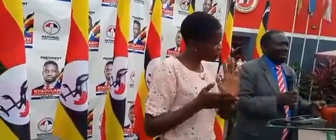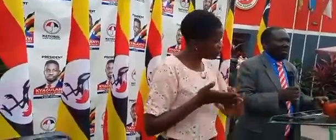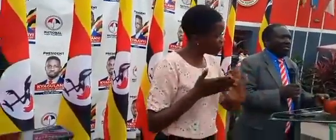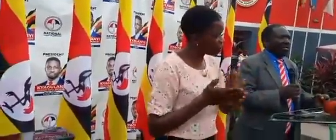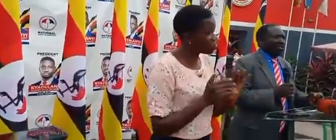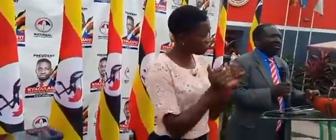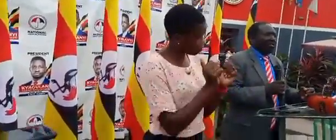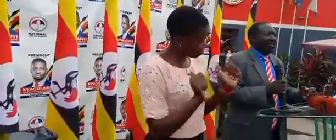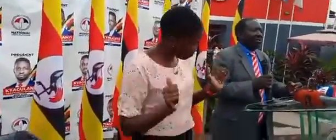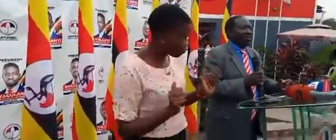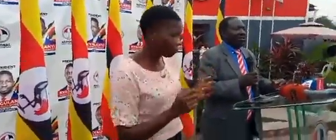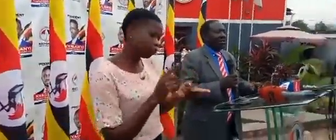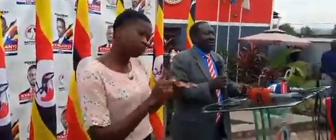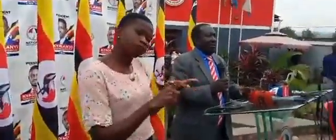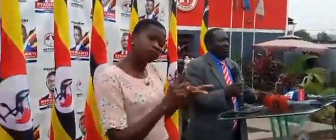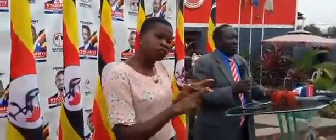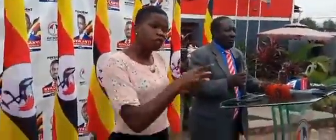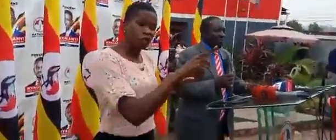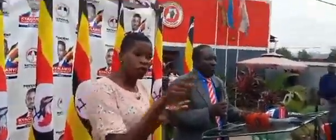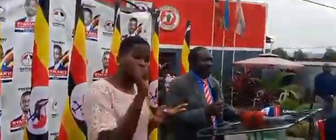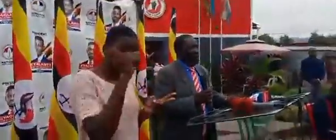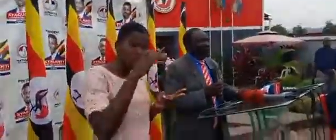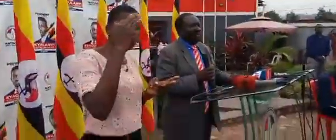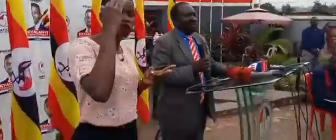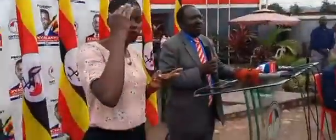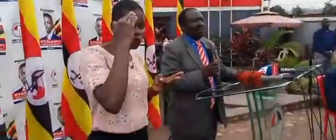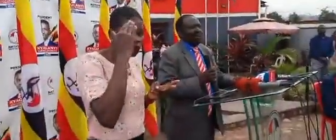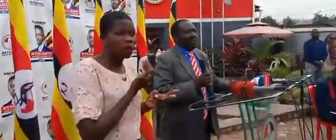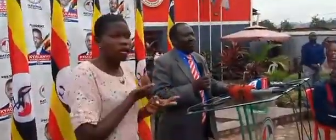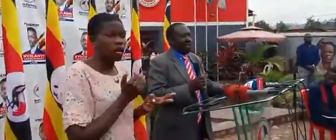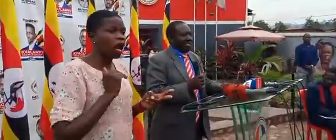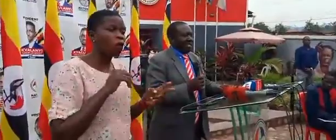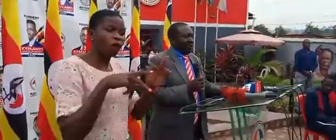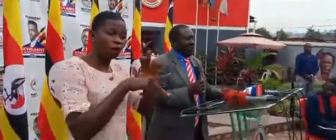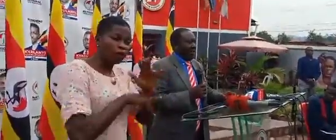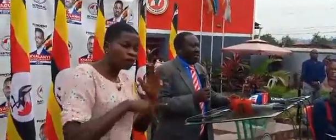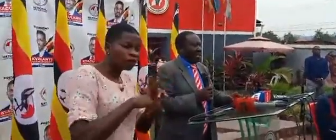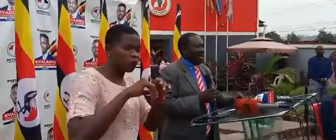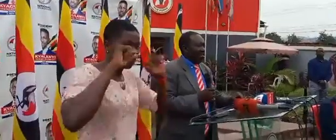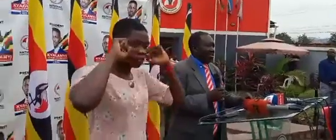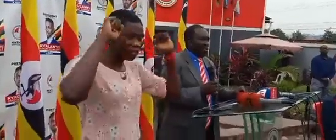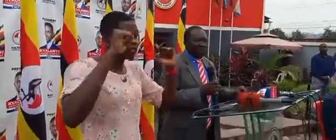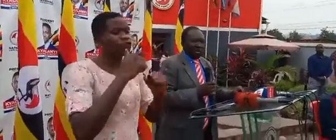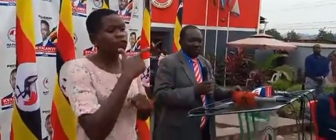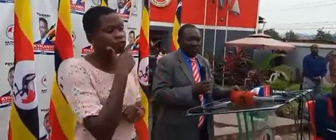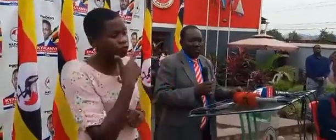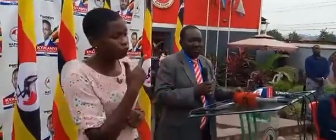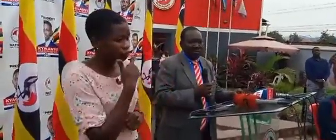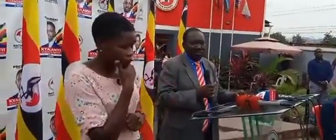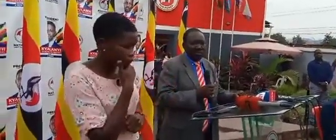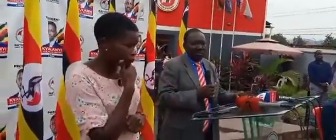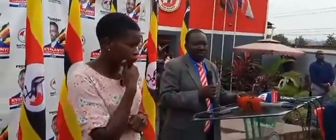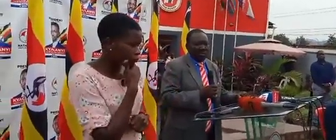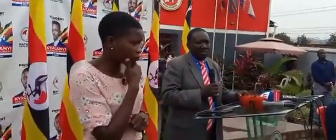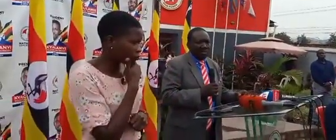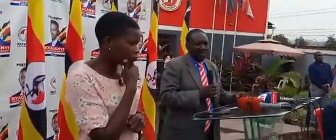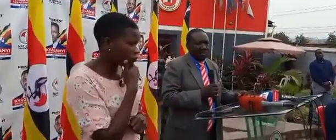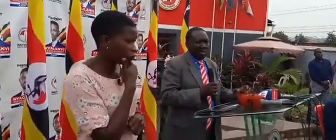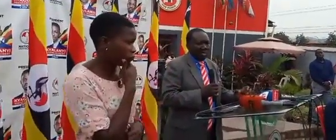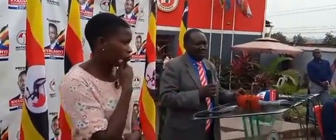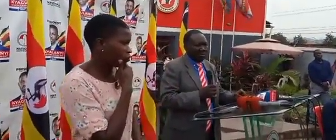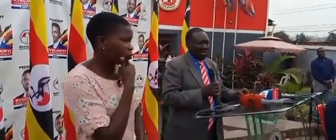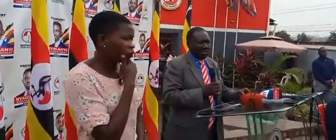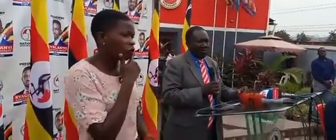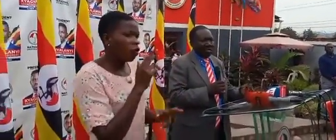Ekyokubiri mumanye nti mukulu waffe president wa party ya National Unity Platform